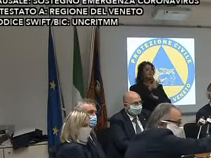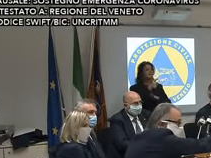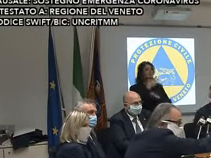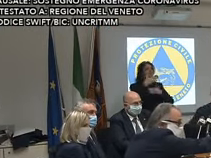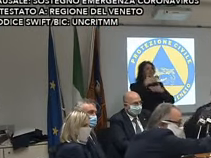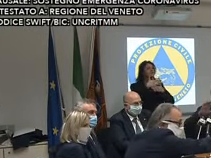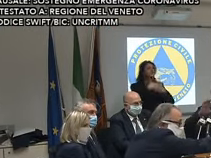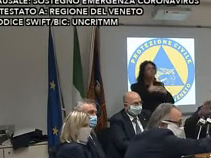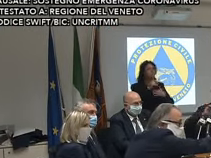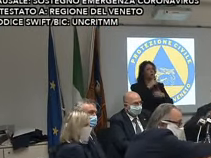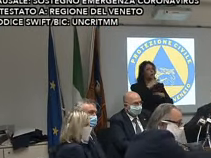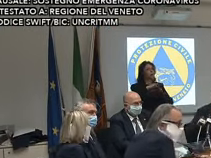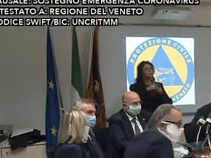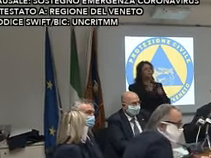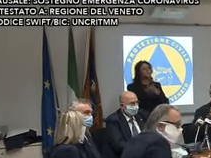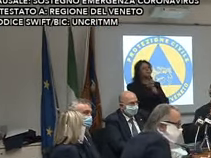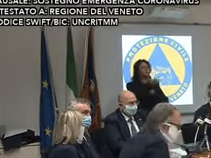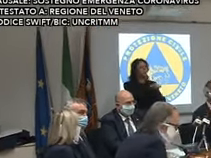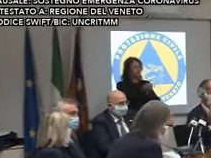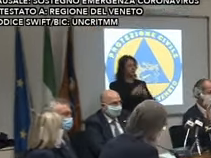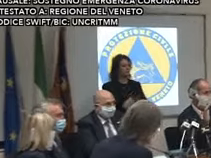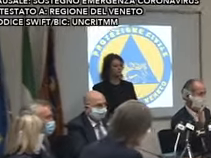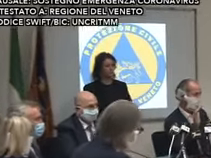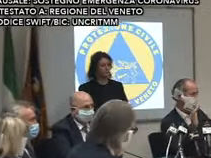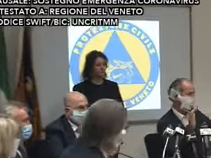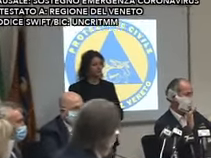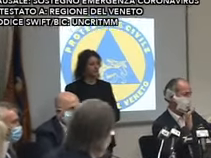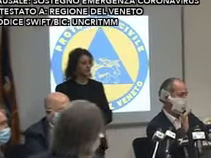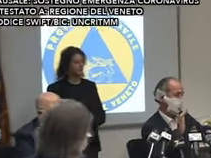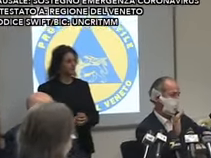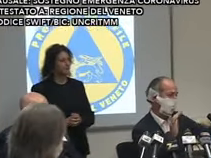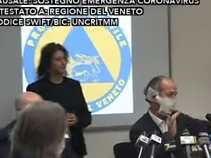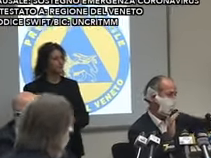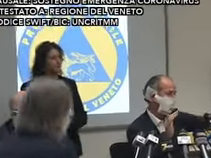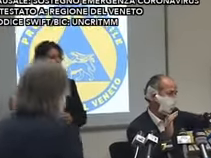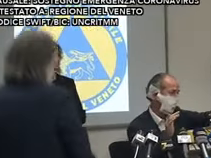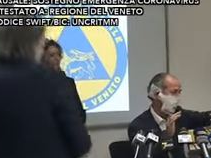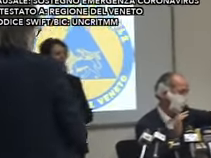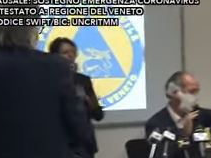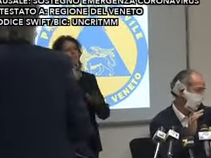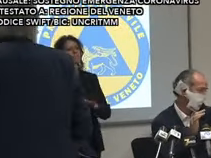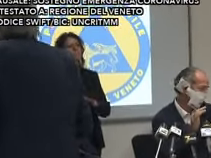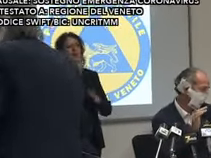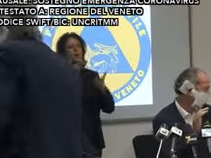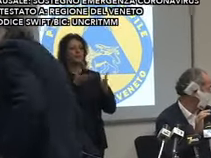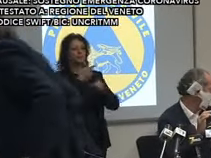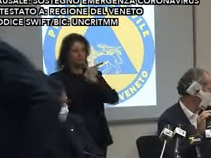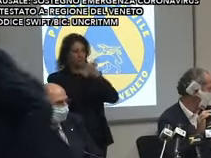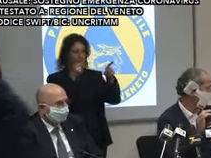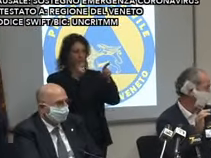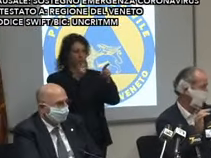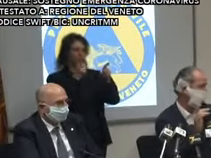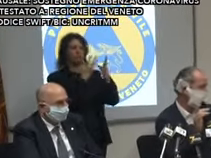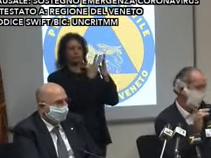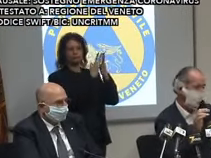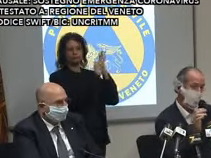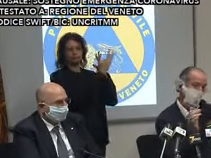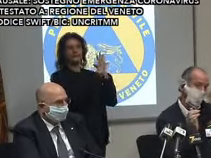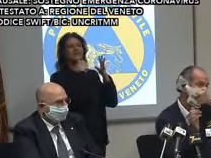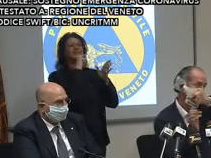persone che chiamate si mettono lì, okay? Io vorrei fare una proposta adesso, se ci permettete, ci mettiamo tutti qui davanti, i